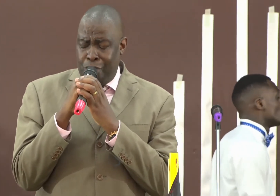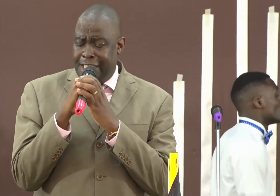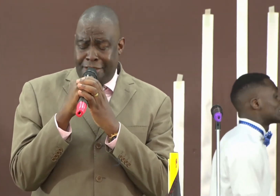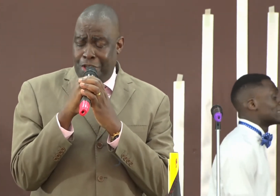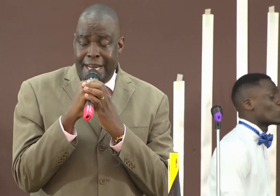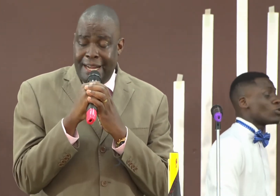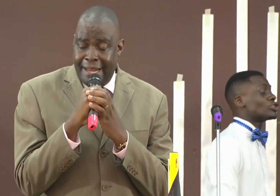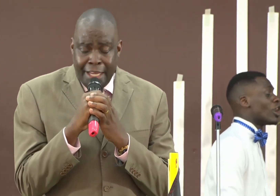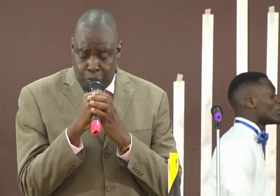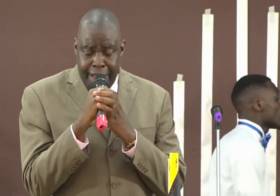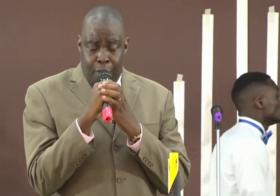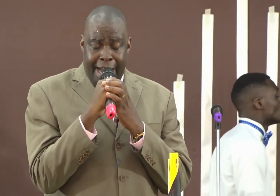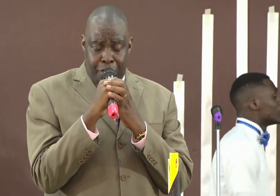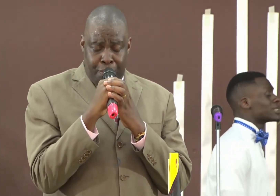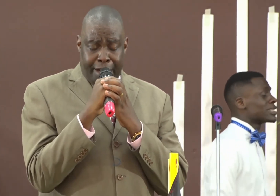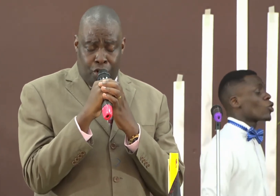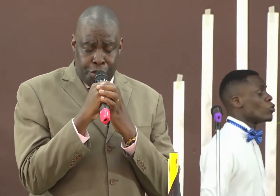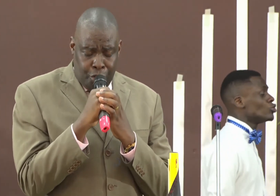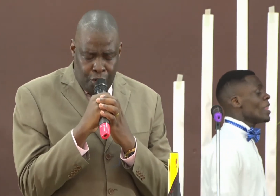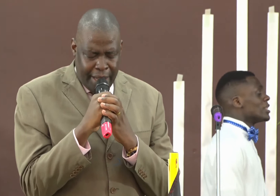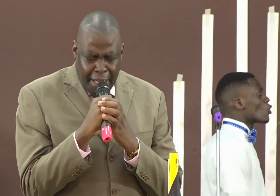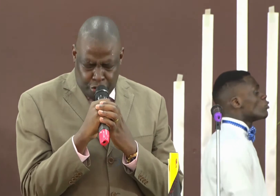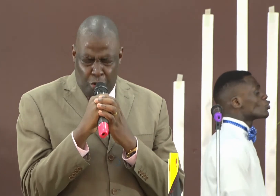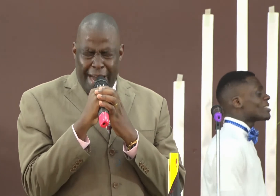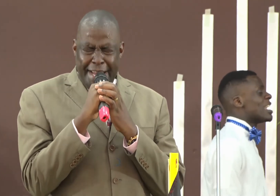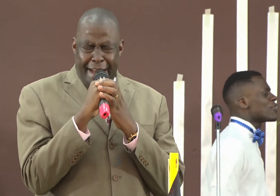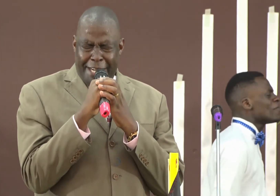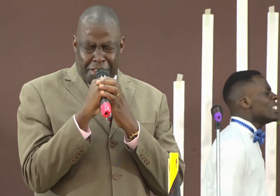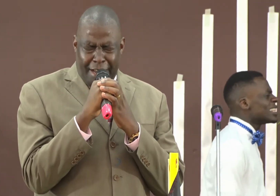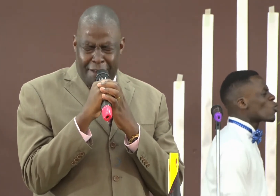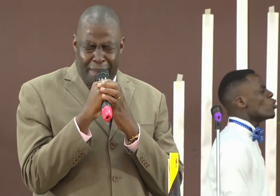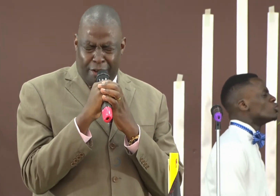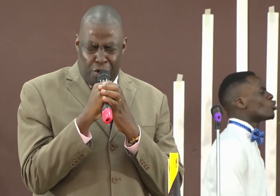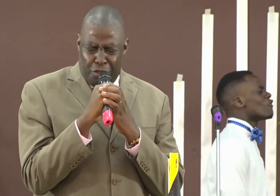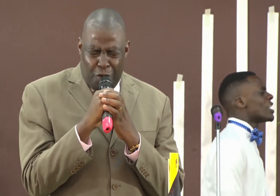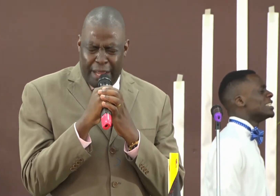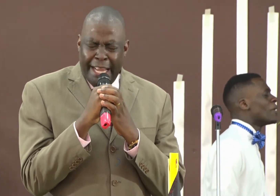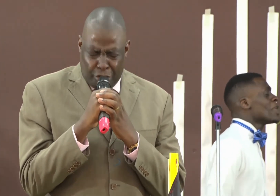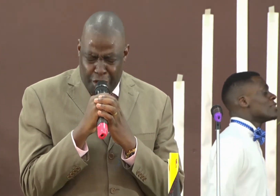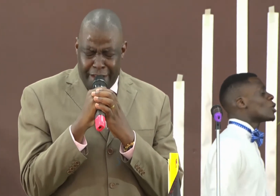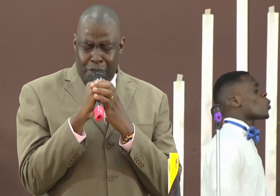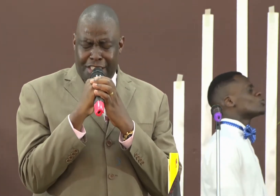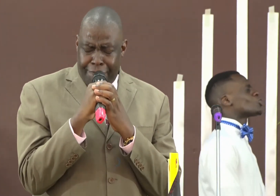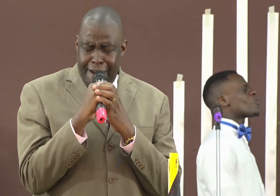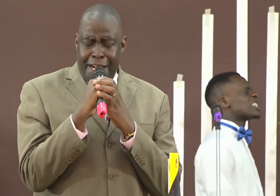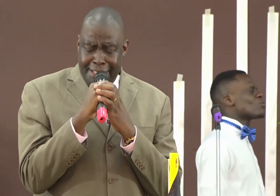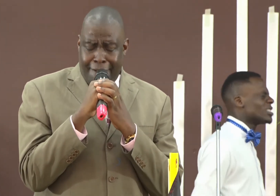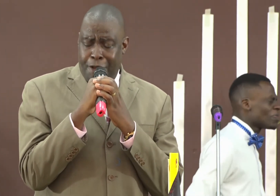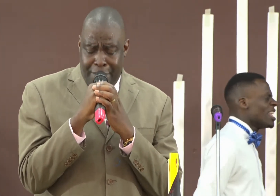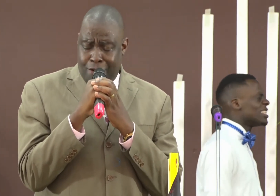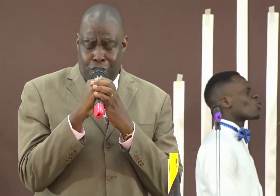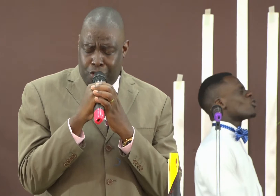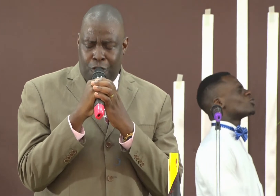tango kusasula Tuwayo mikono jo Tuwaya abasabi mikono jo Tuyemusa